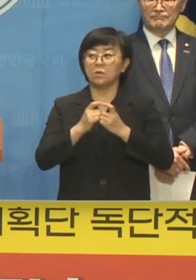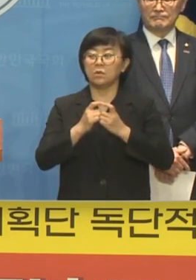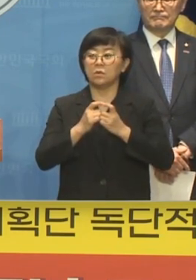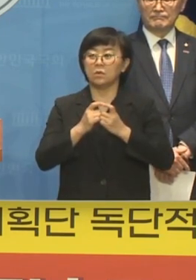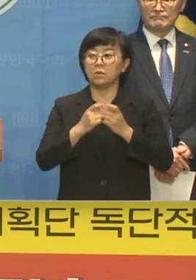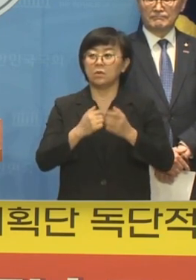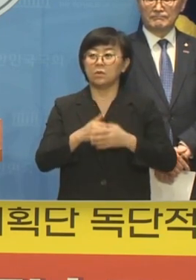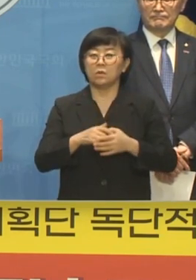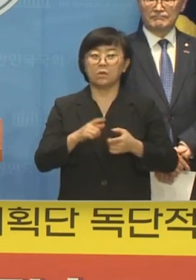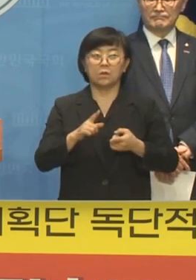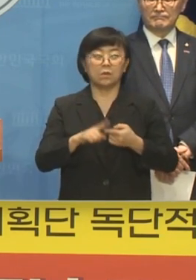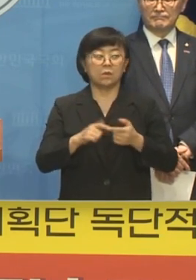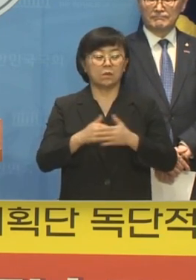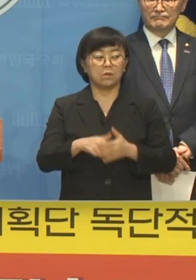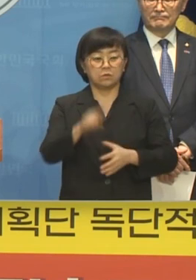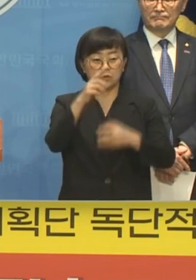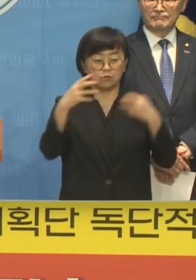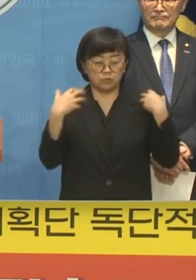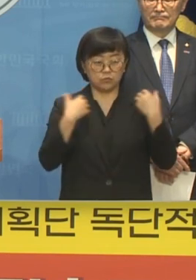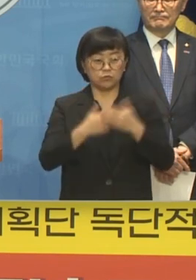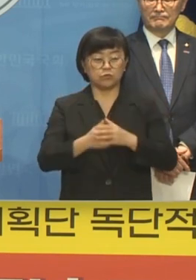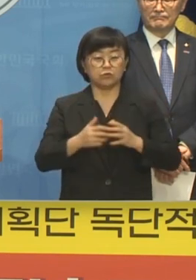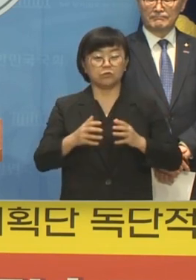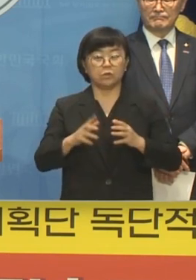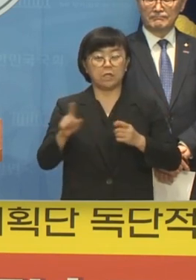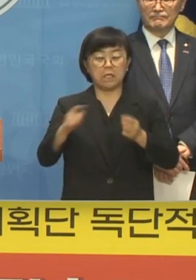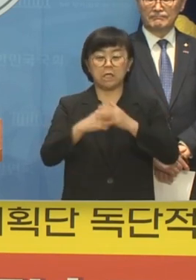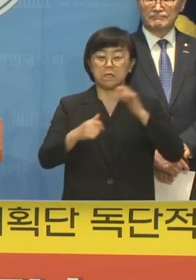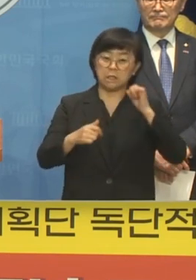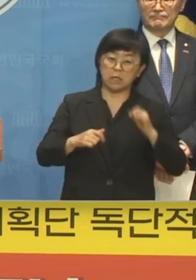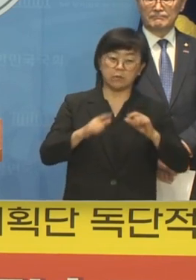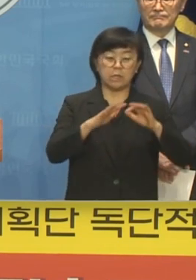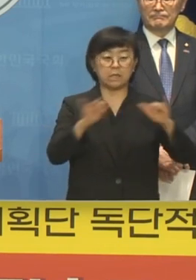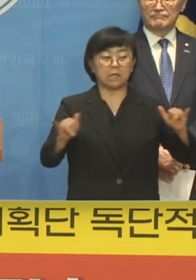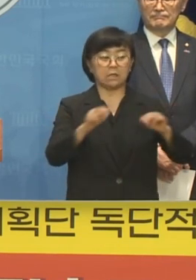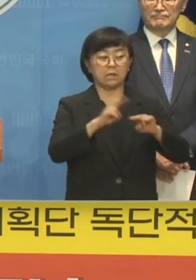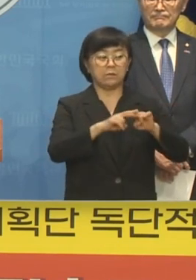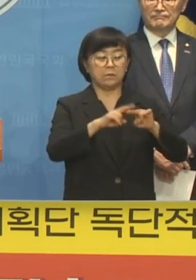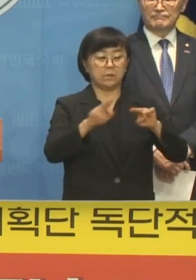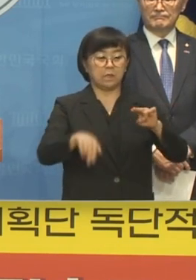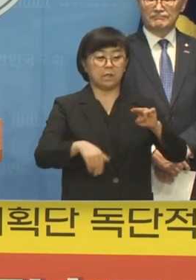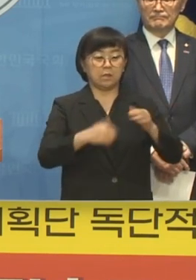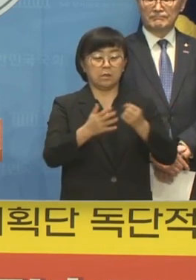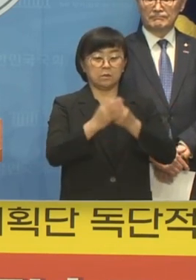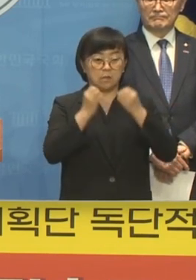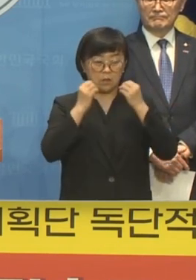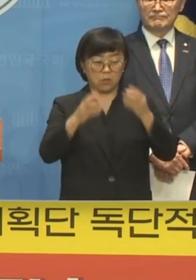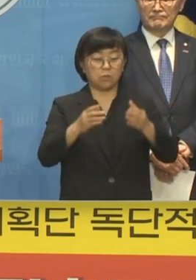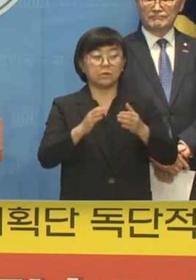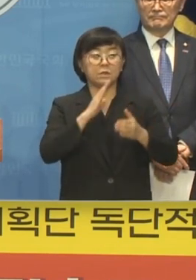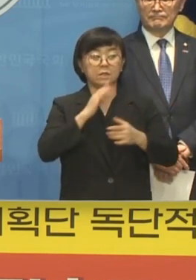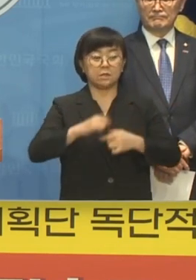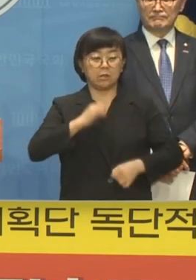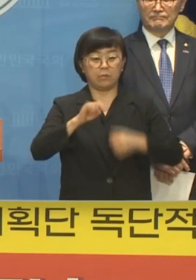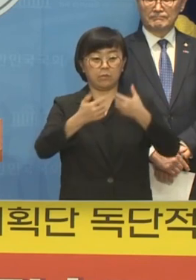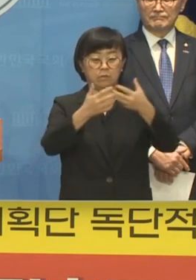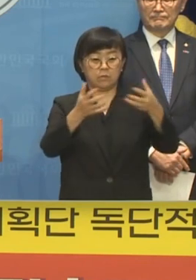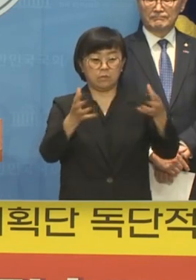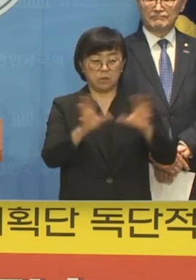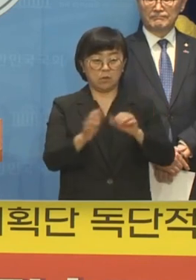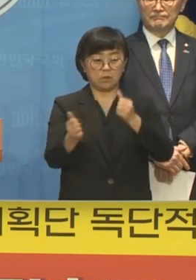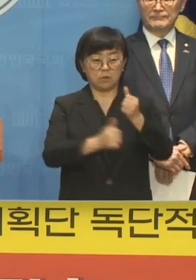구호를 하겠습니다. 정부는 극우 인사들을 즉각 퇴출하고 새로이 진상조사기획단을